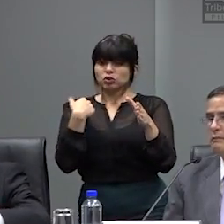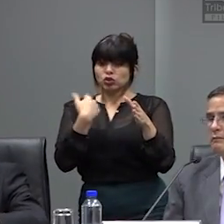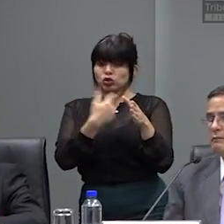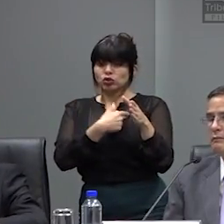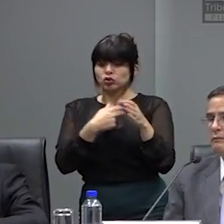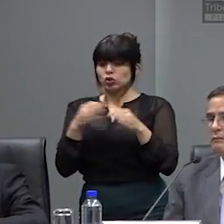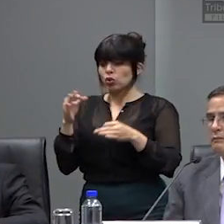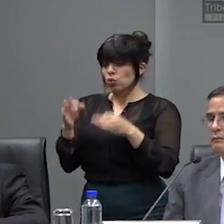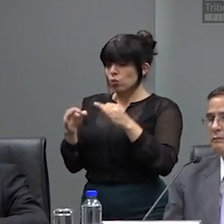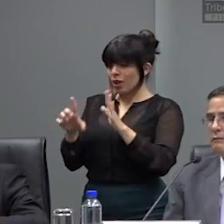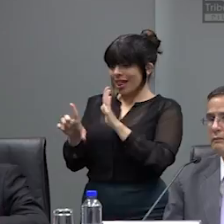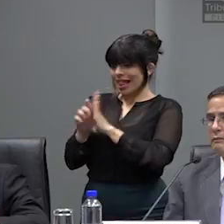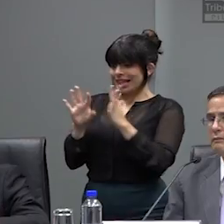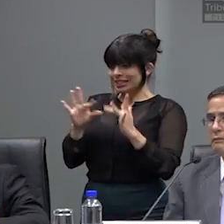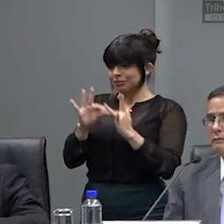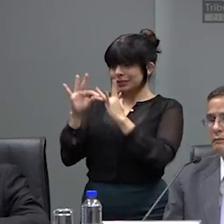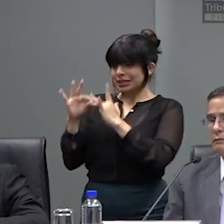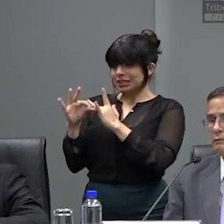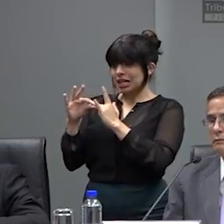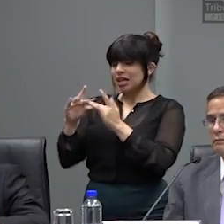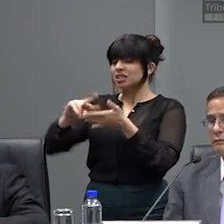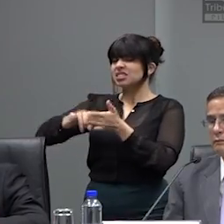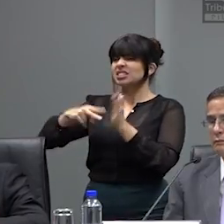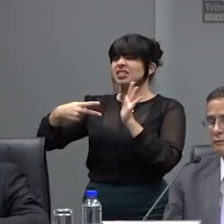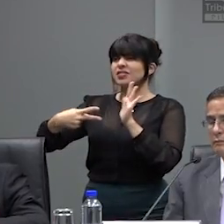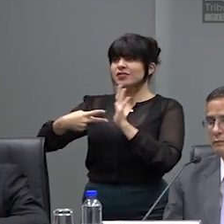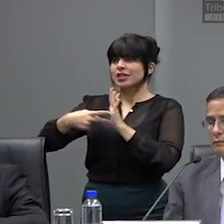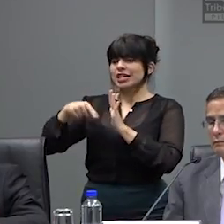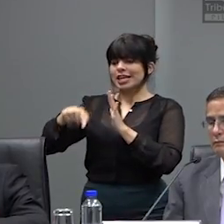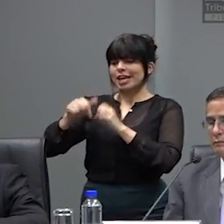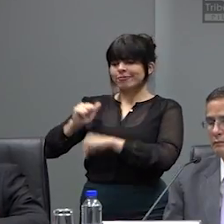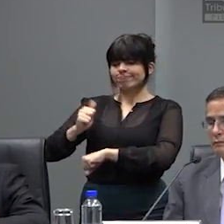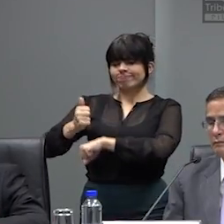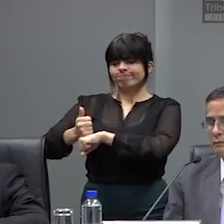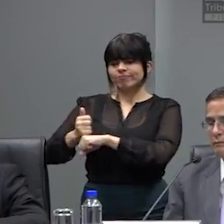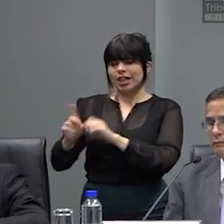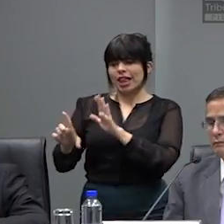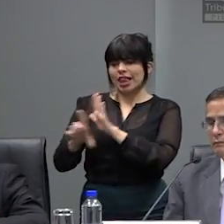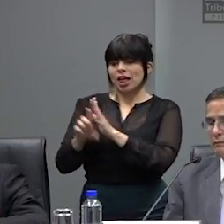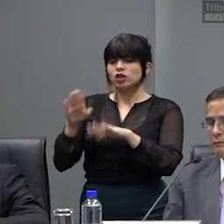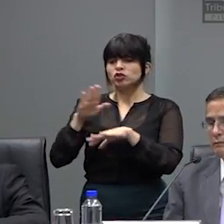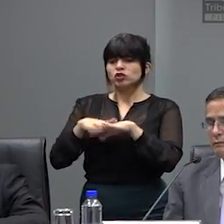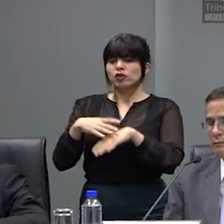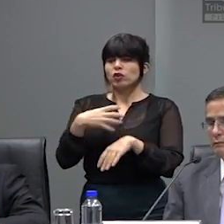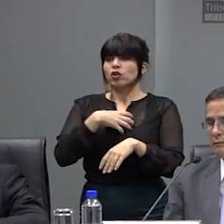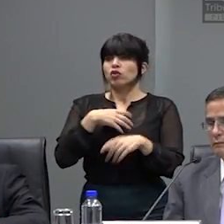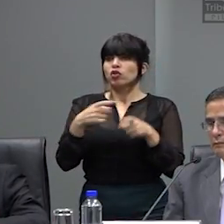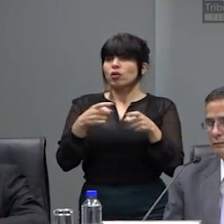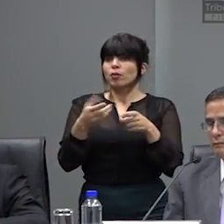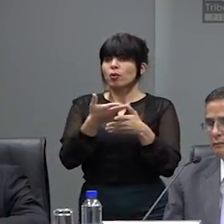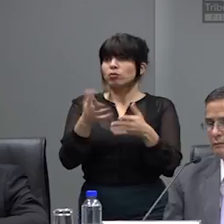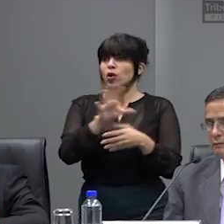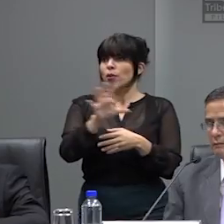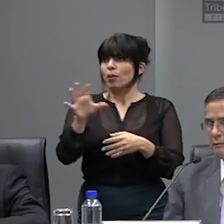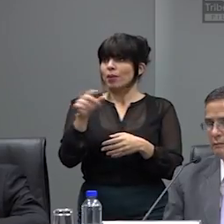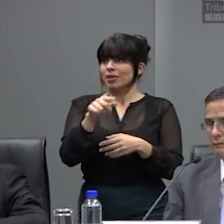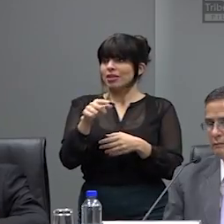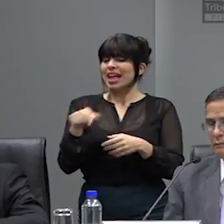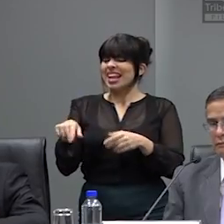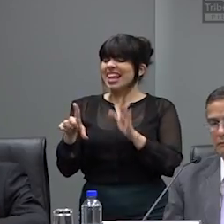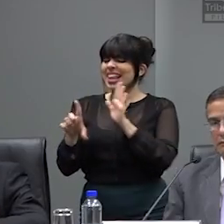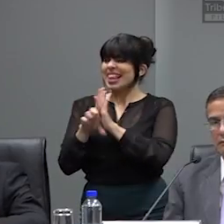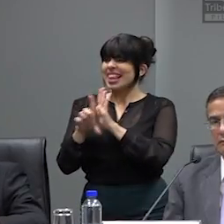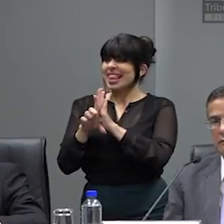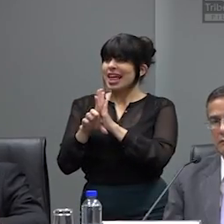una jurisdicción especializada, necesitamos consolidar una ley de extinción de dominio. Y la ley de extinción de